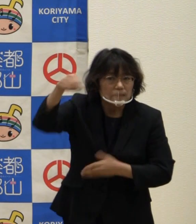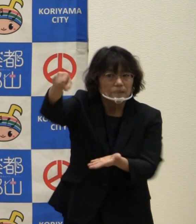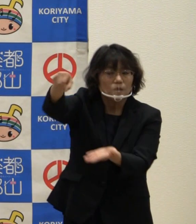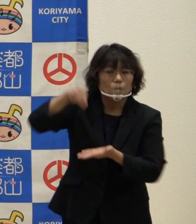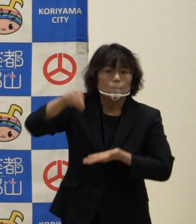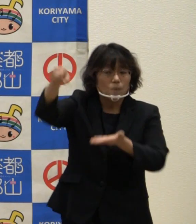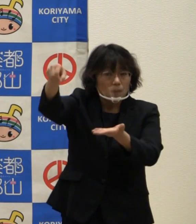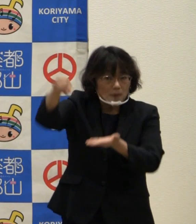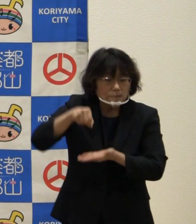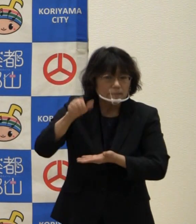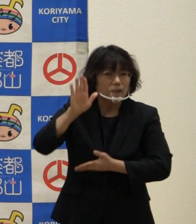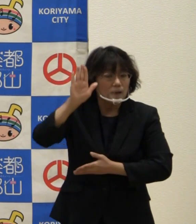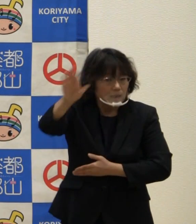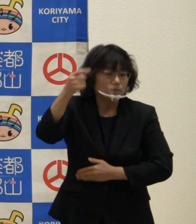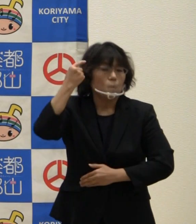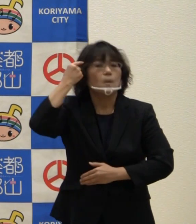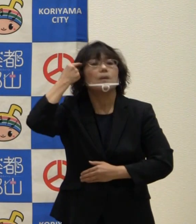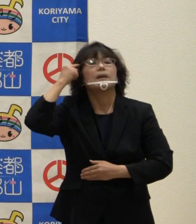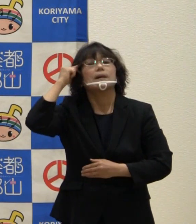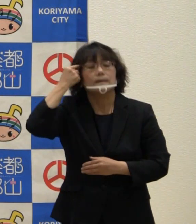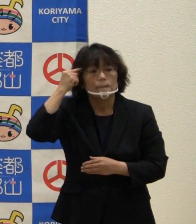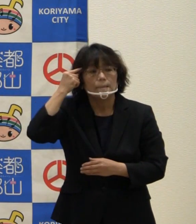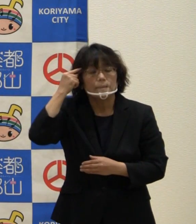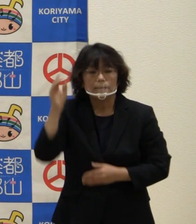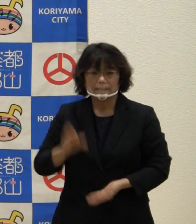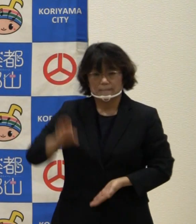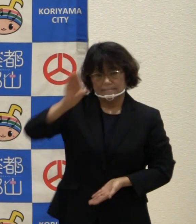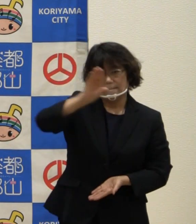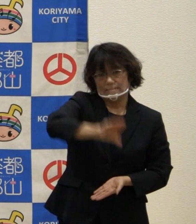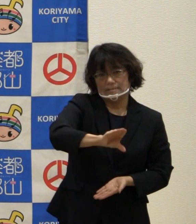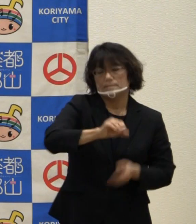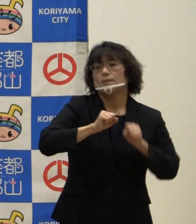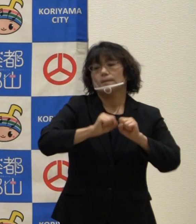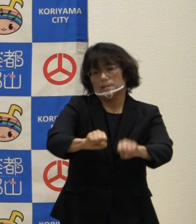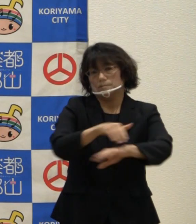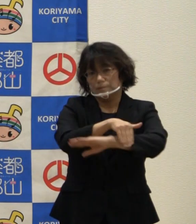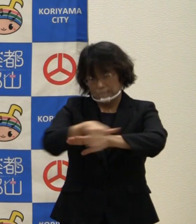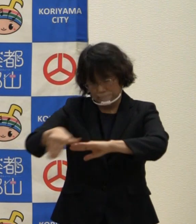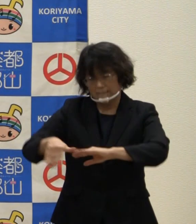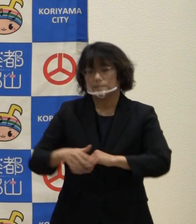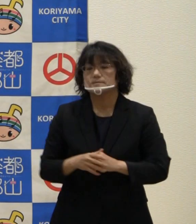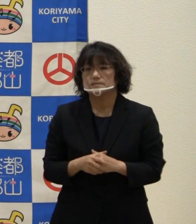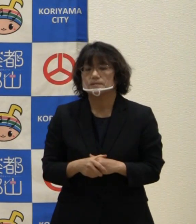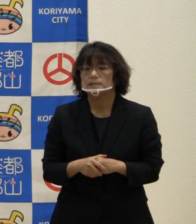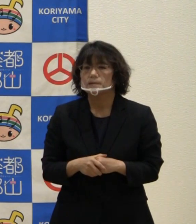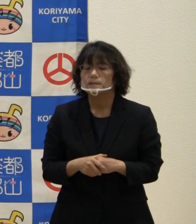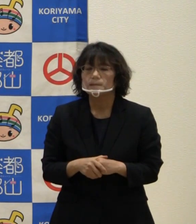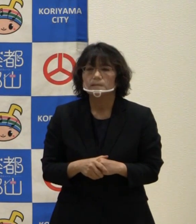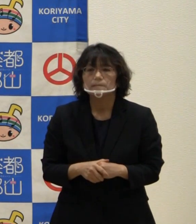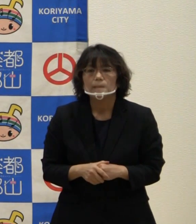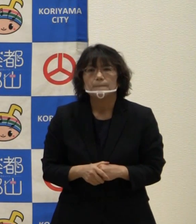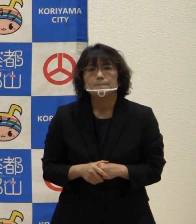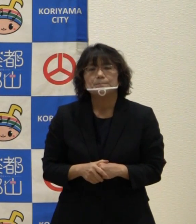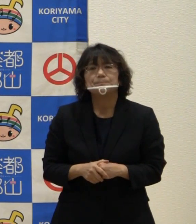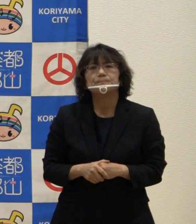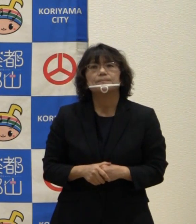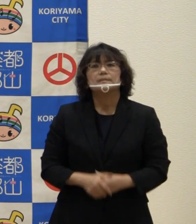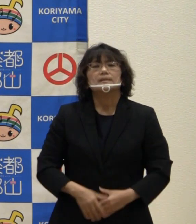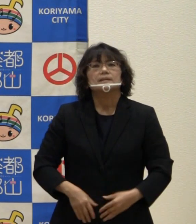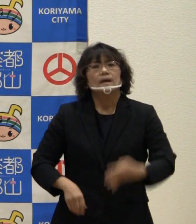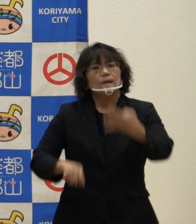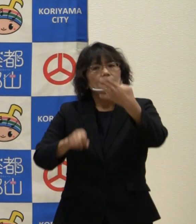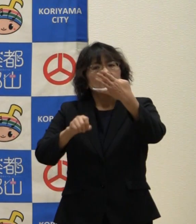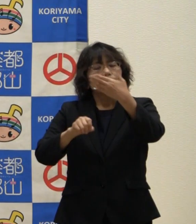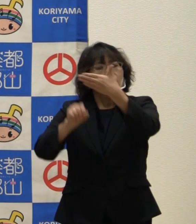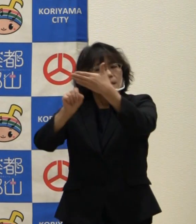、それから、設置工事ということを考えますと、秋口、9月10月以降